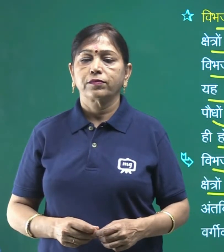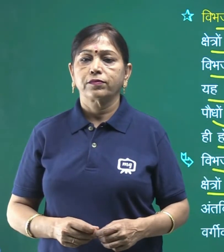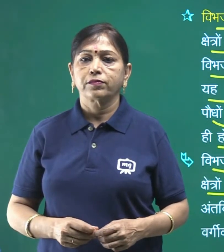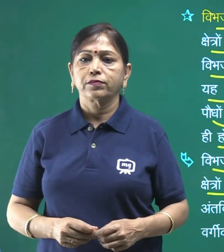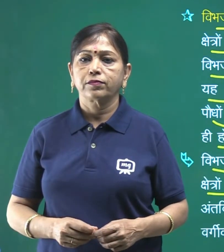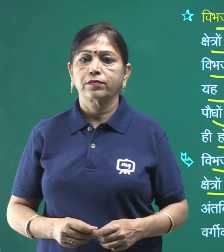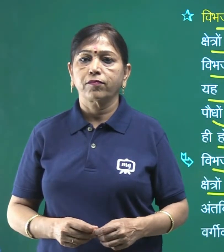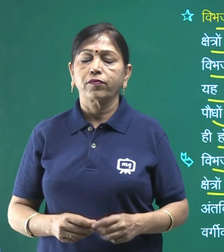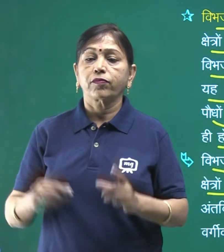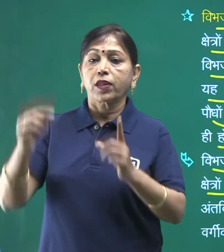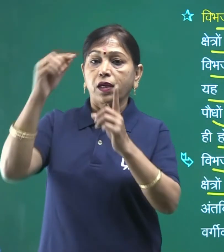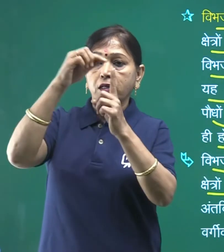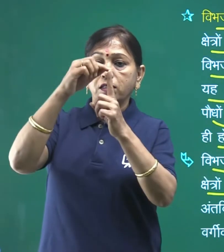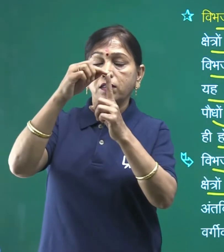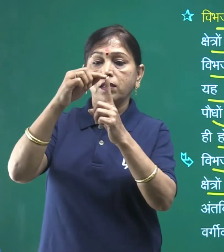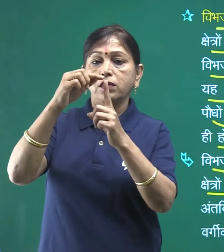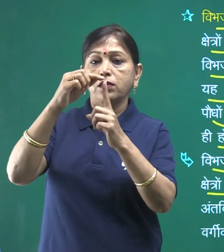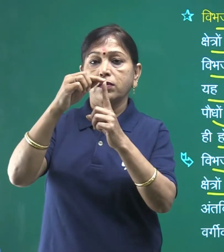शीर्ष,